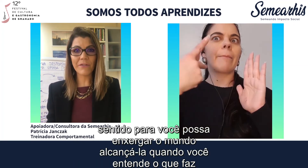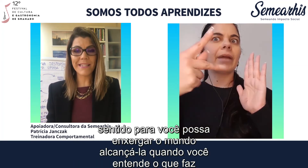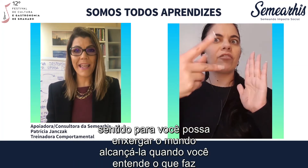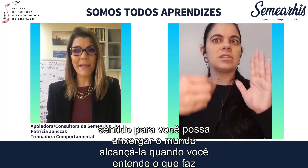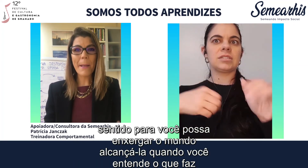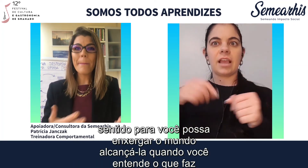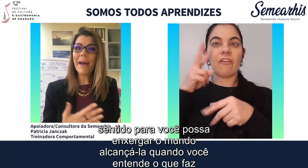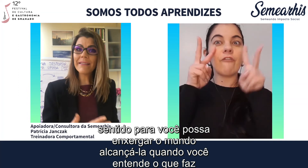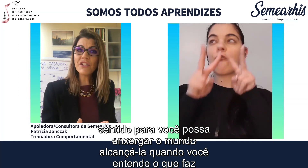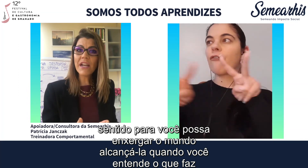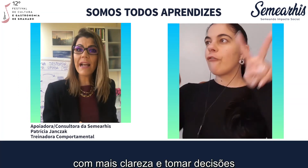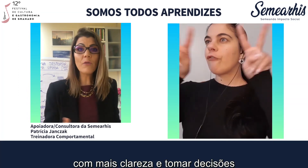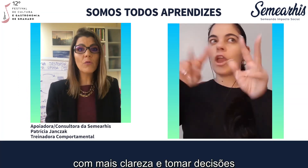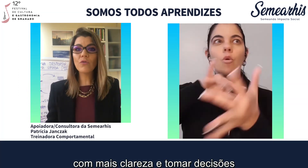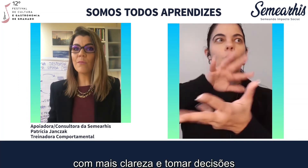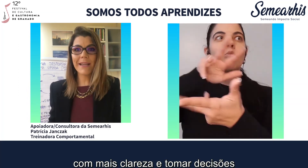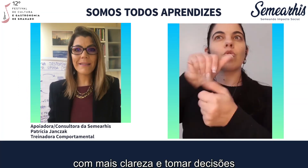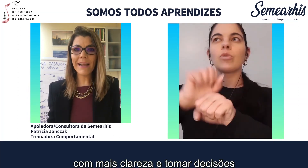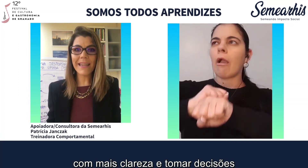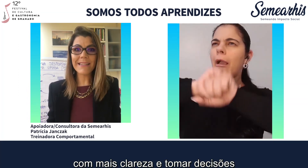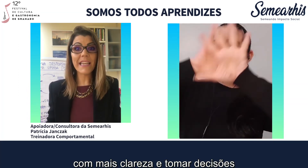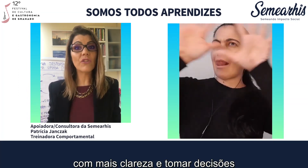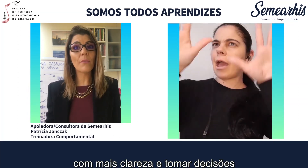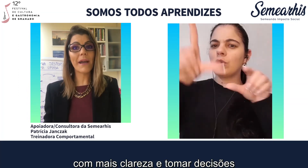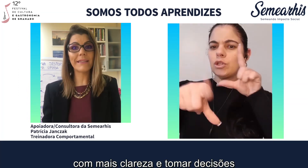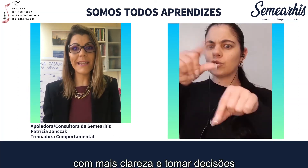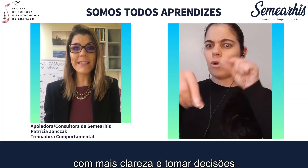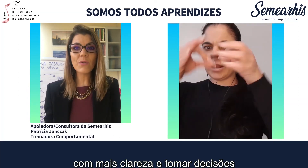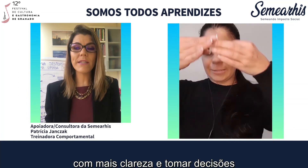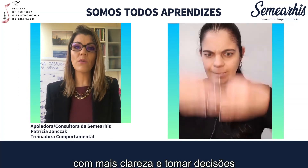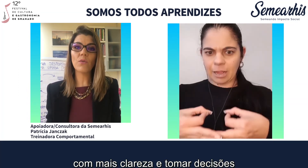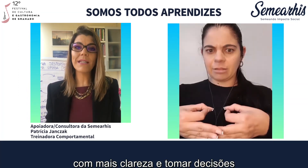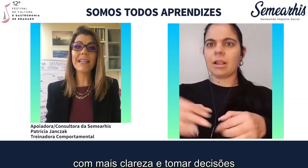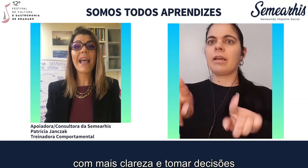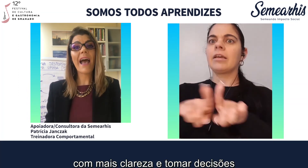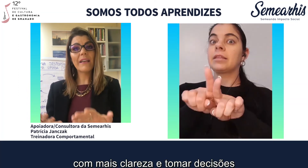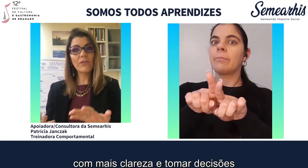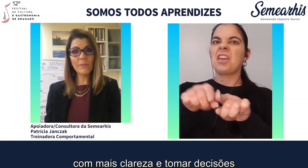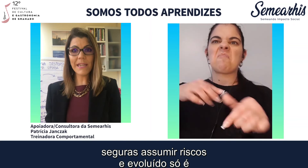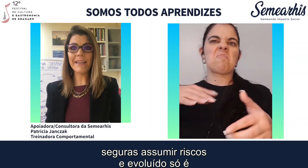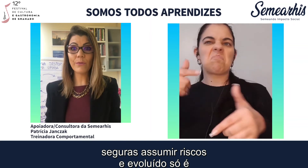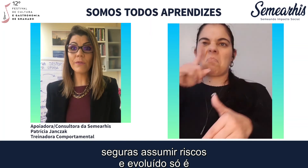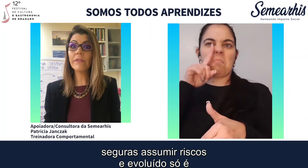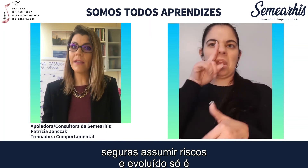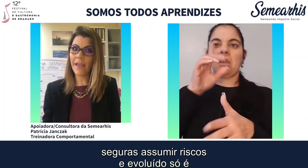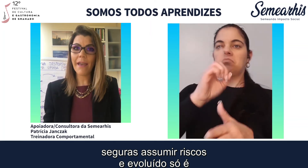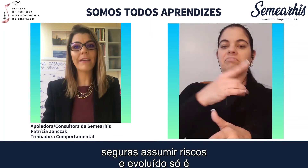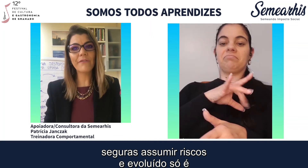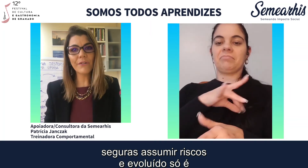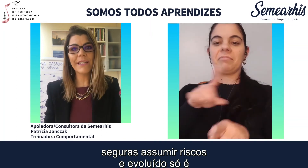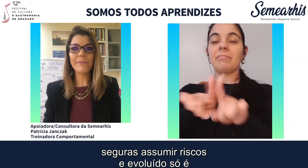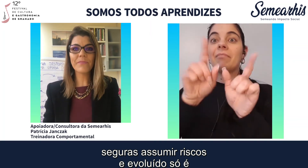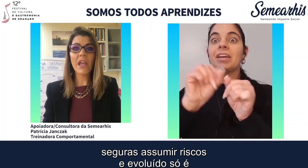para você, passa a enxergar o mundo com mais clareza e tomar decisões seguras, assumir riscos